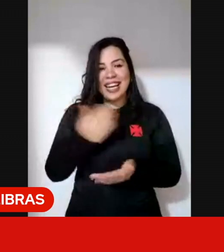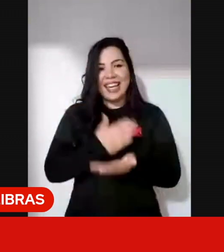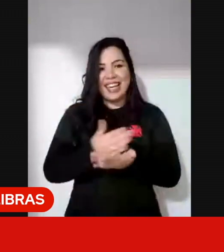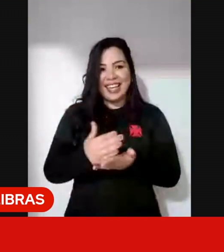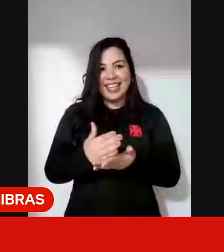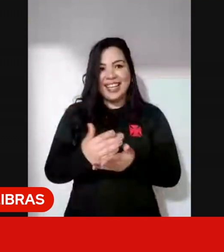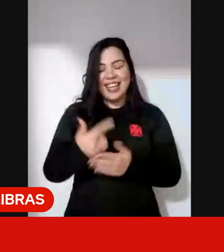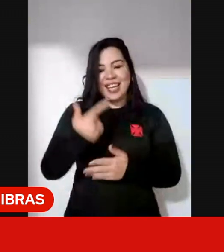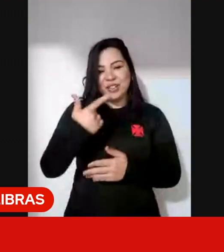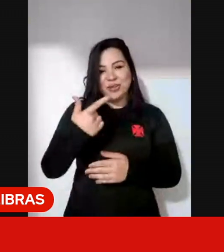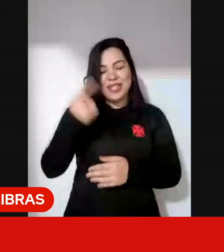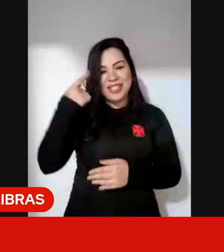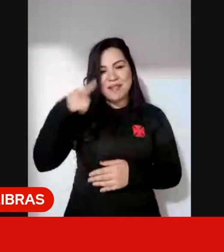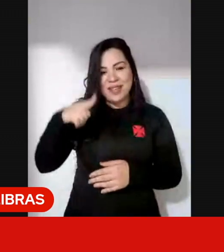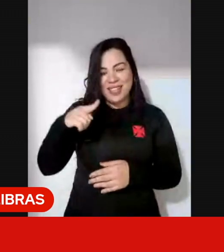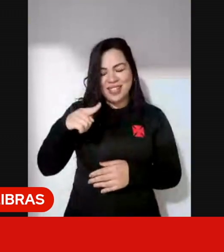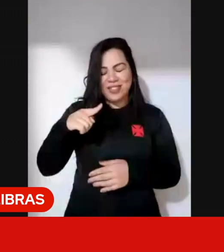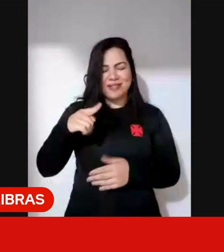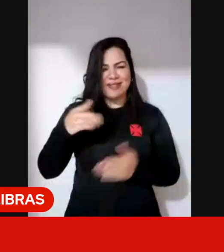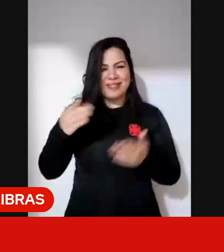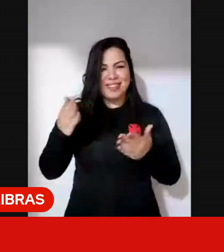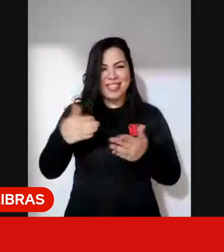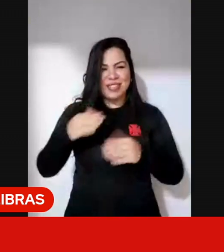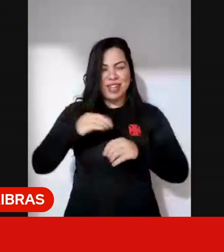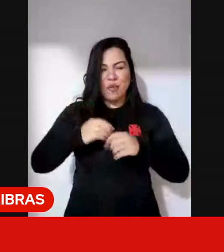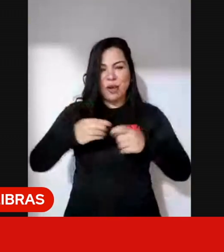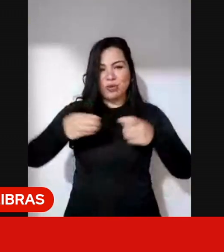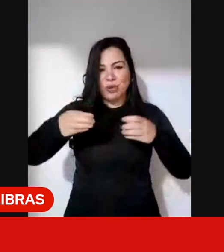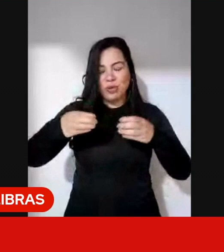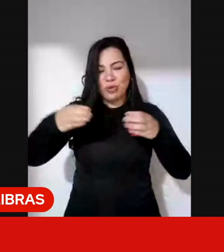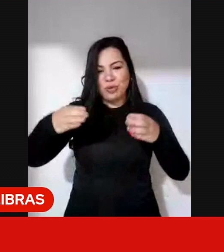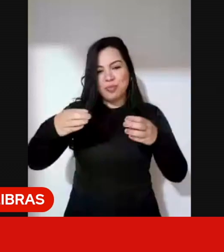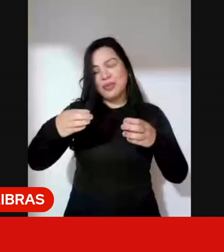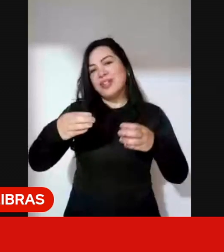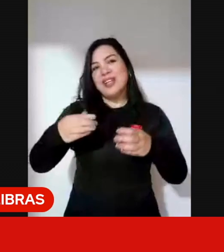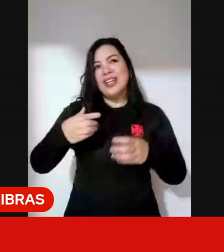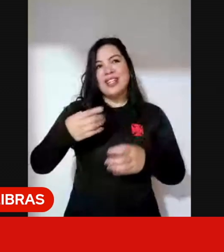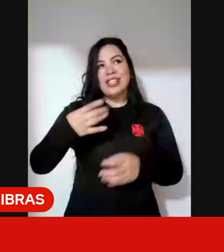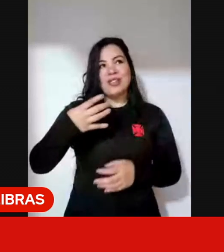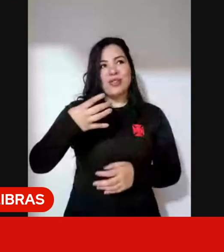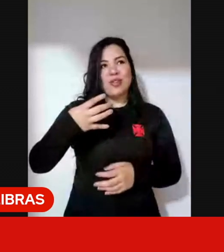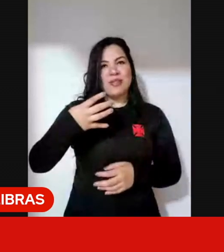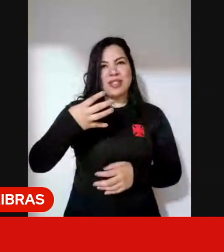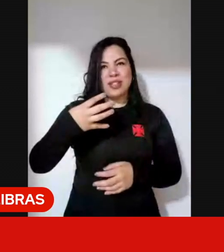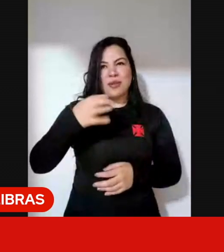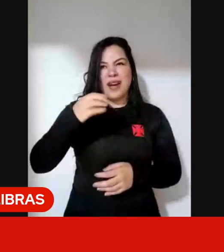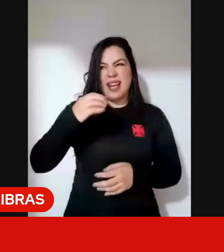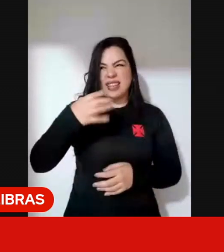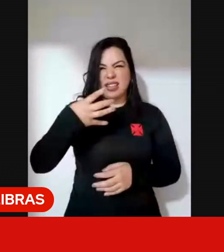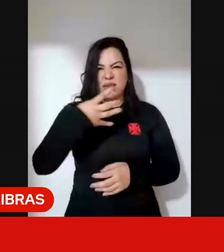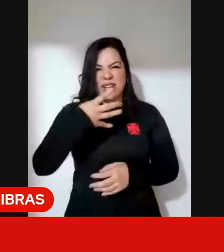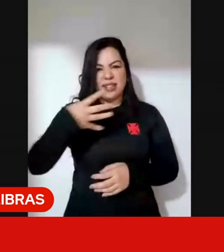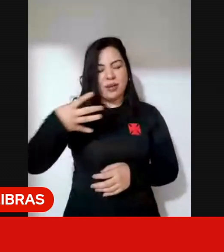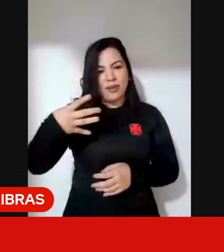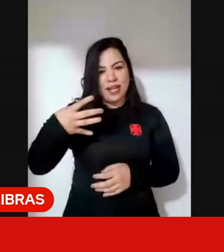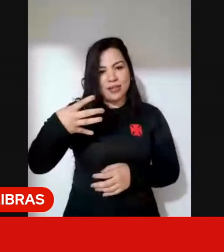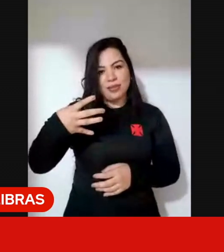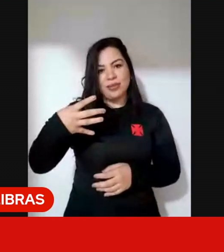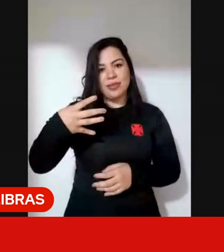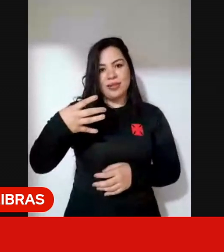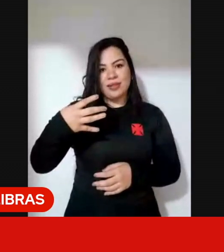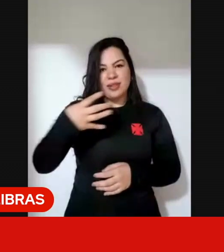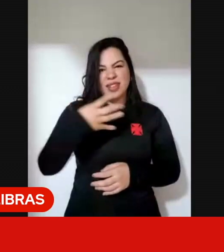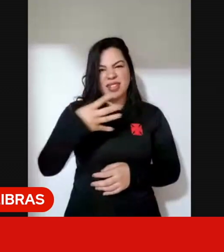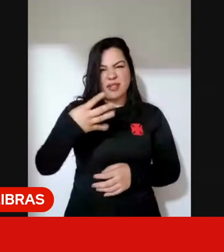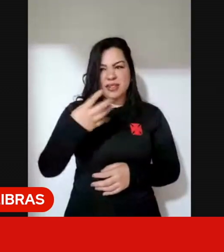E daí, em 2 semanas, já aumentou o grupo, já somos acho que